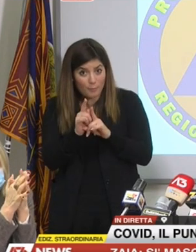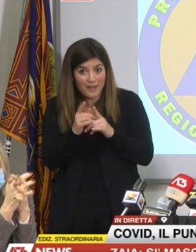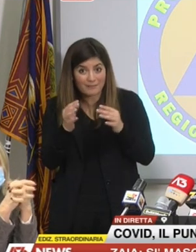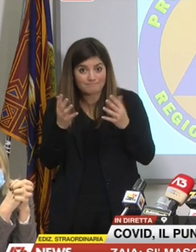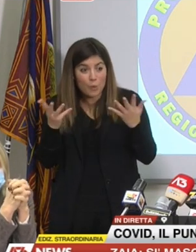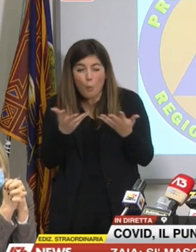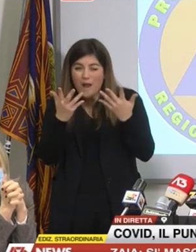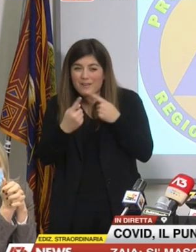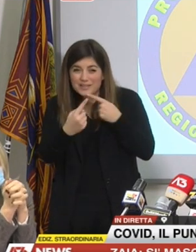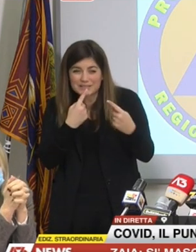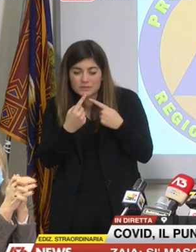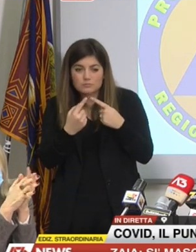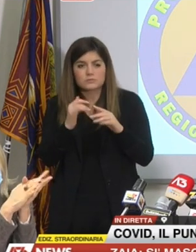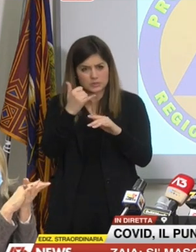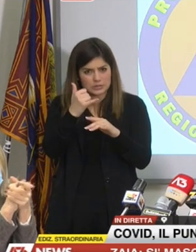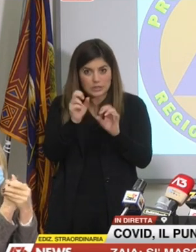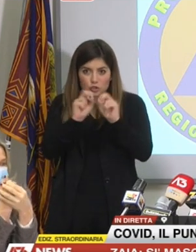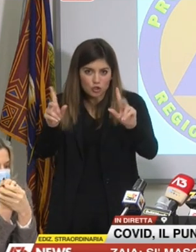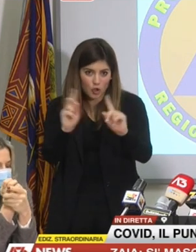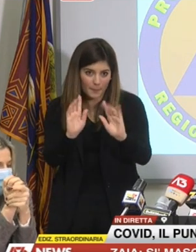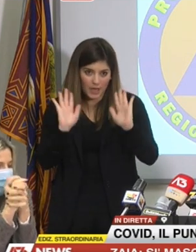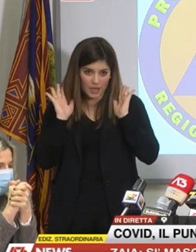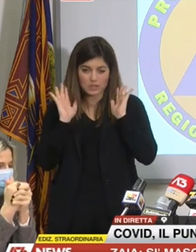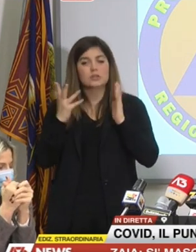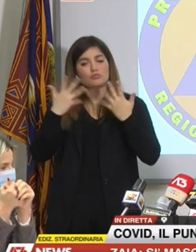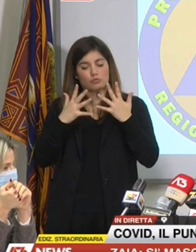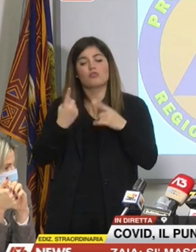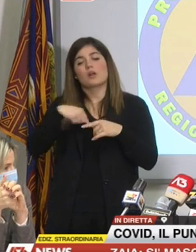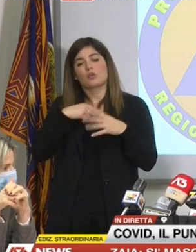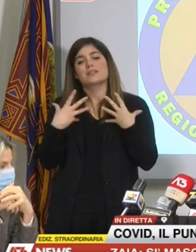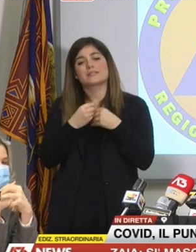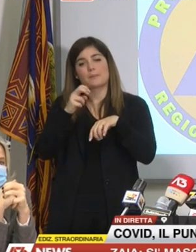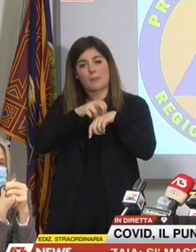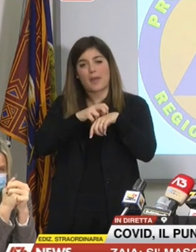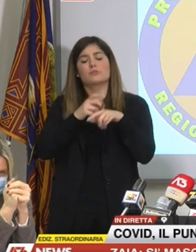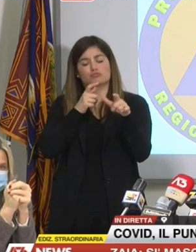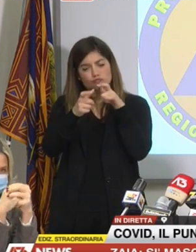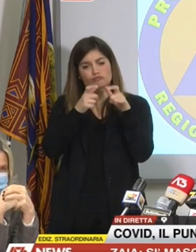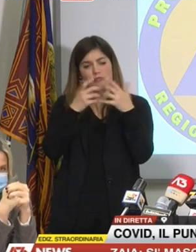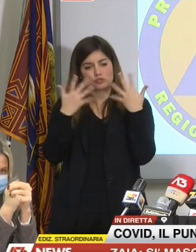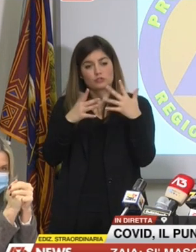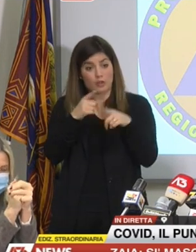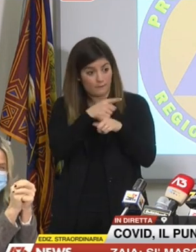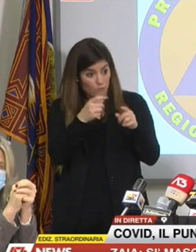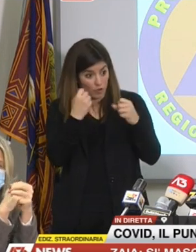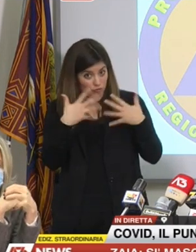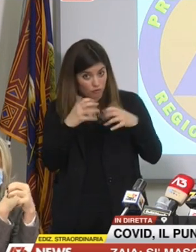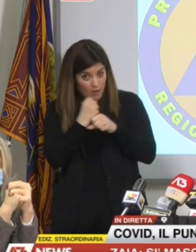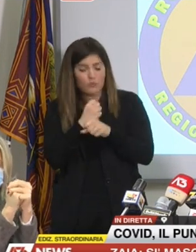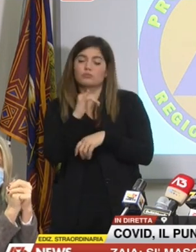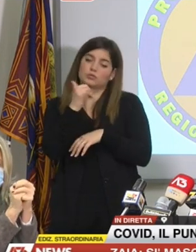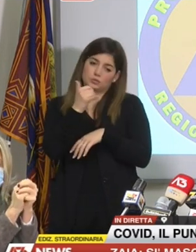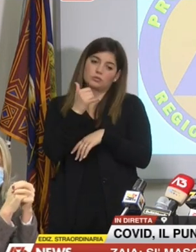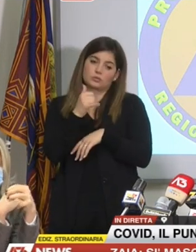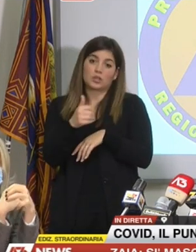questo non è una sorpresa, con i medici abbiamo già parlato. Quindi abbiamo fatto questo. Sì, sì, abbiamo fatto questo blocco di 100.000.